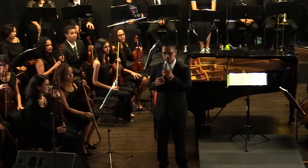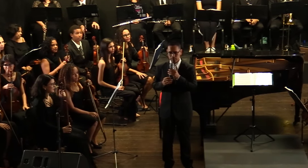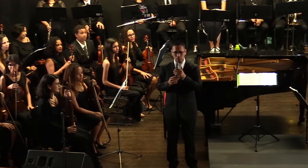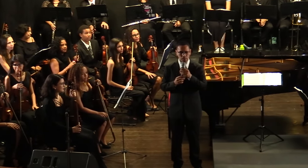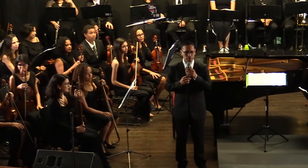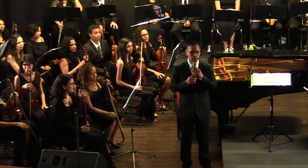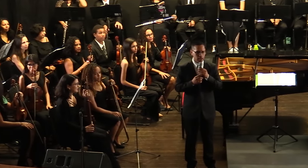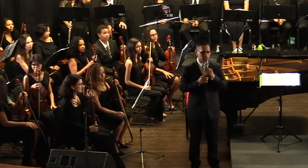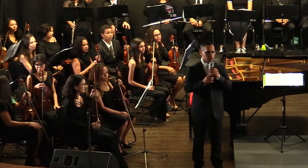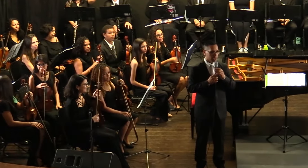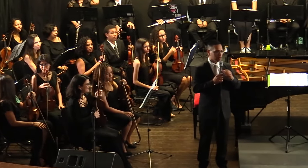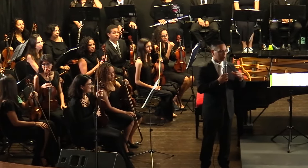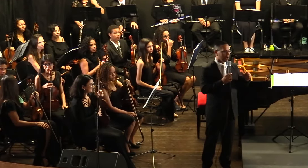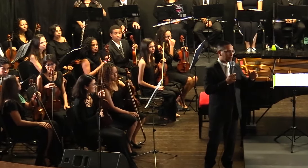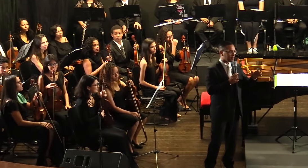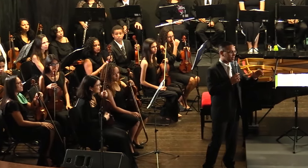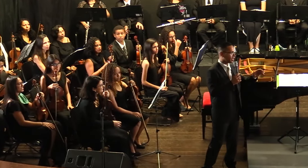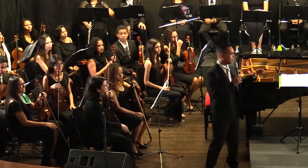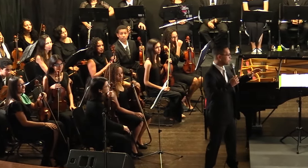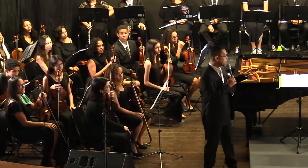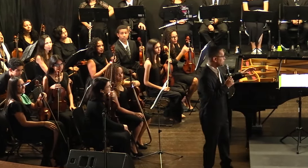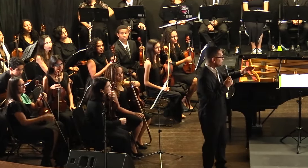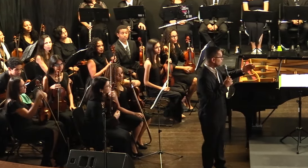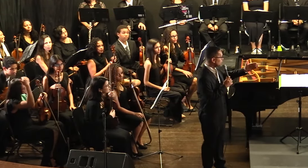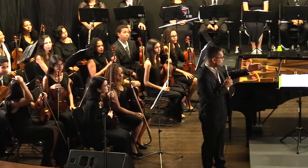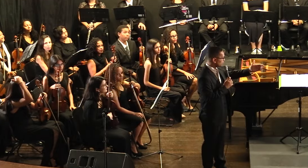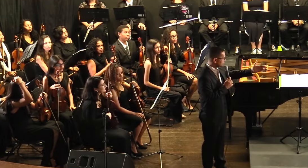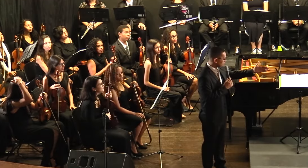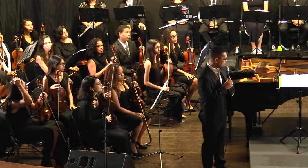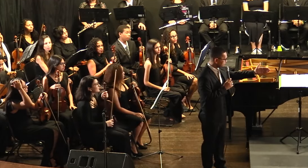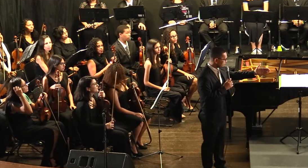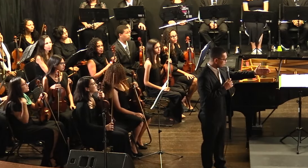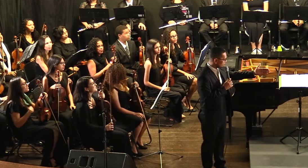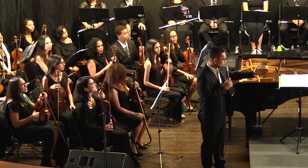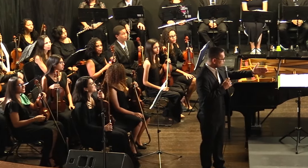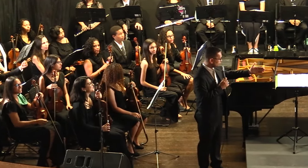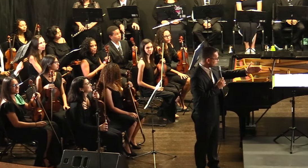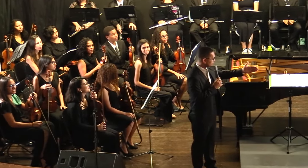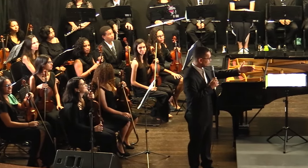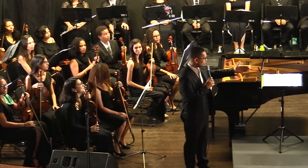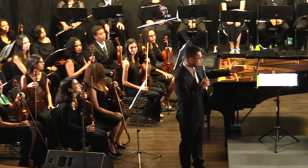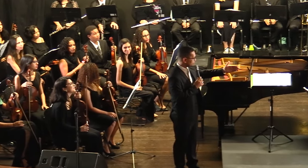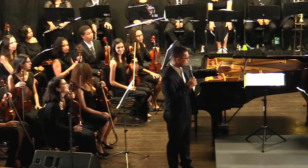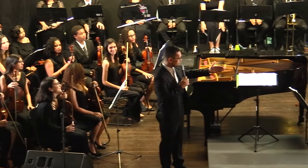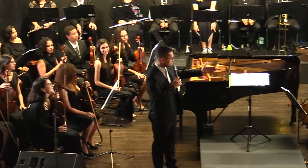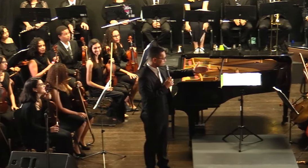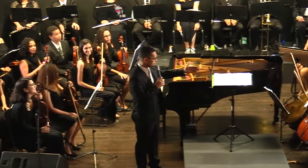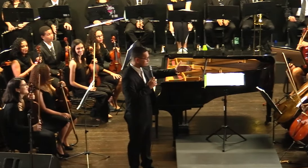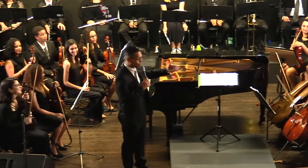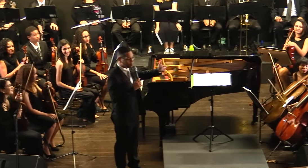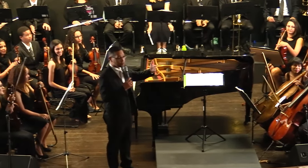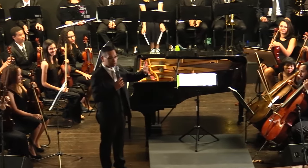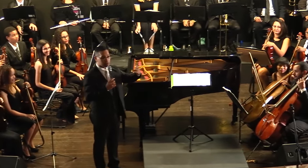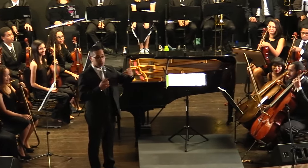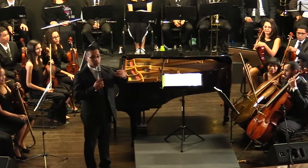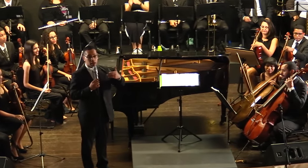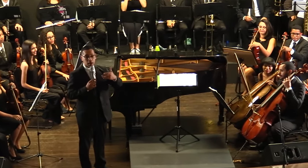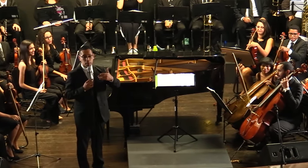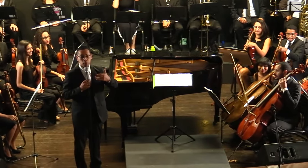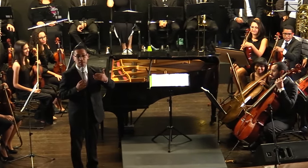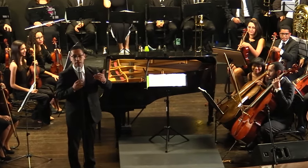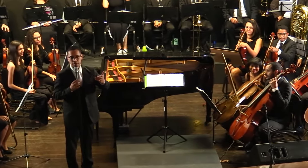orquestra. E eu quero apresentar primeiro o violoncelo. O violoncelo é esse instrumento que, como eu